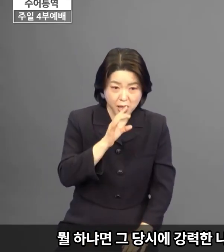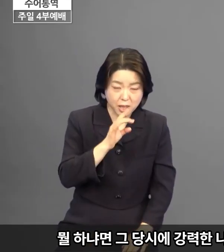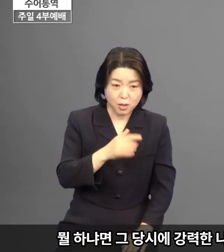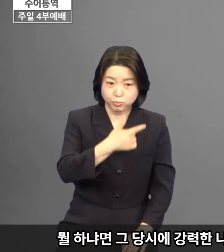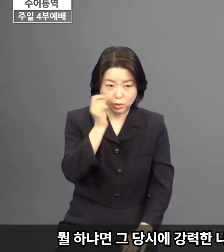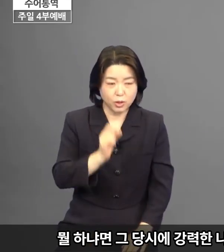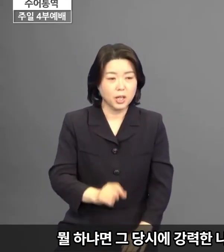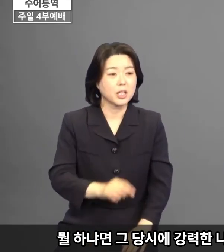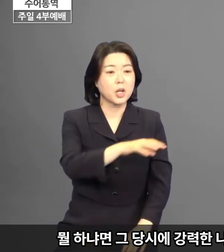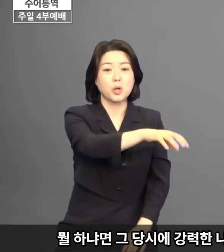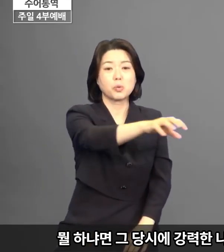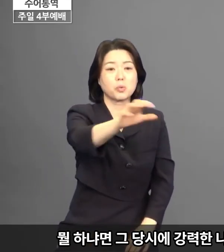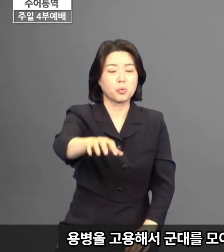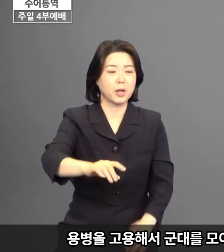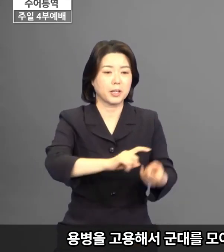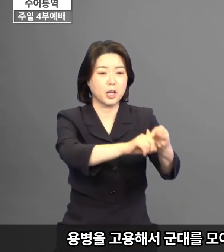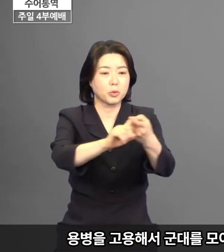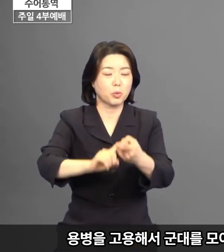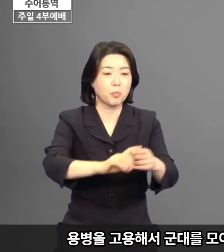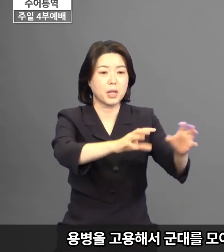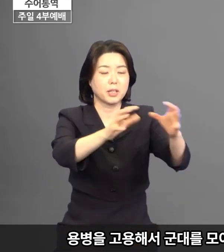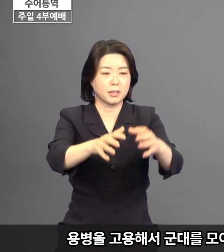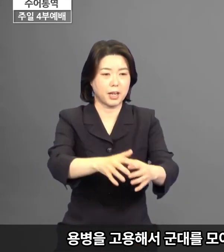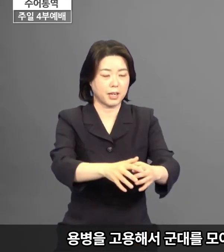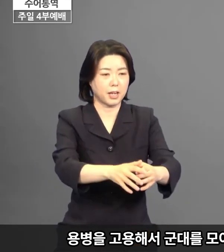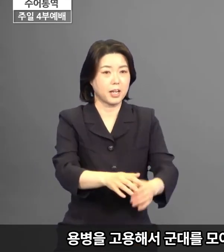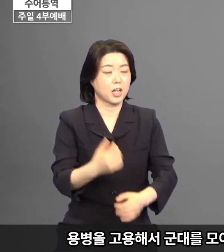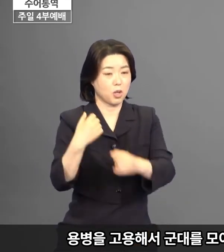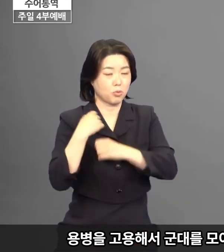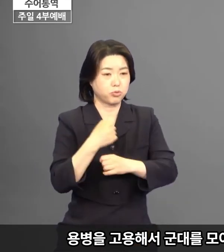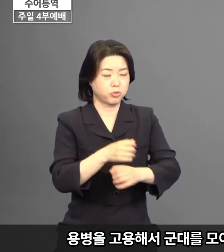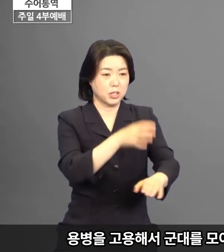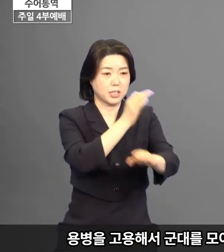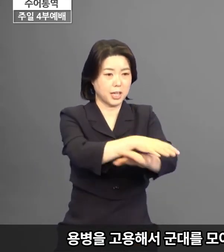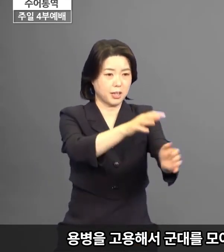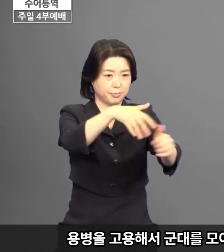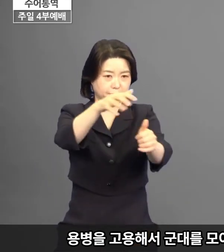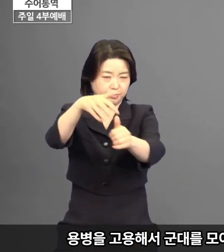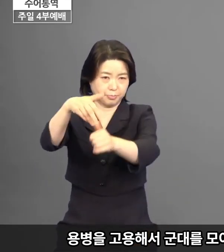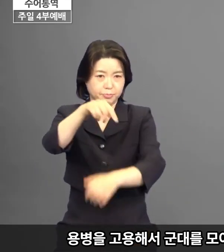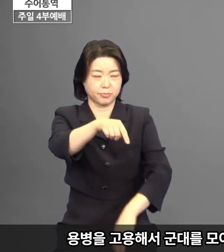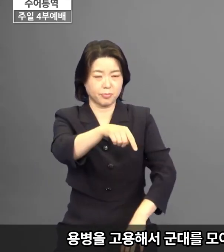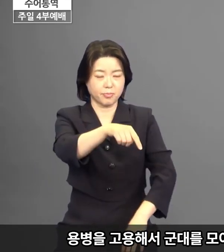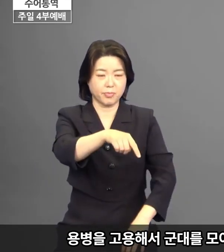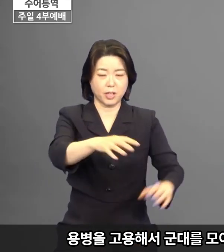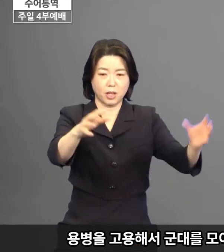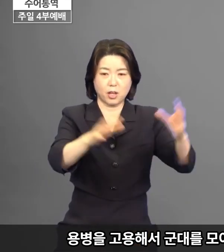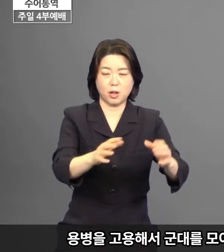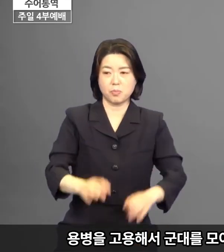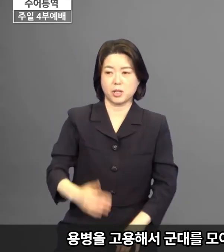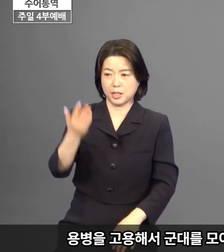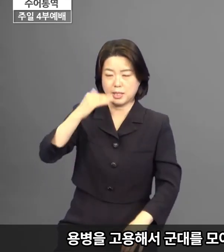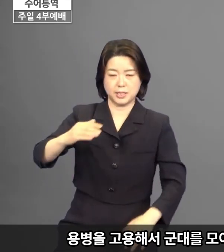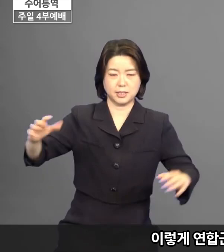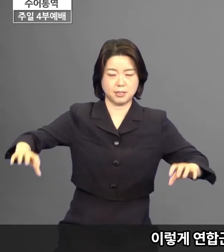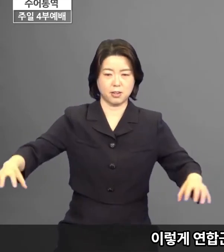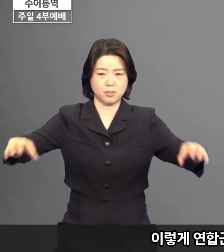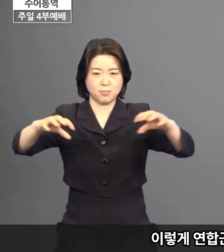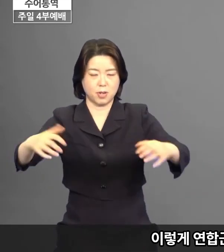시리아의 동맹을 요청해서 용병을 고용해서 군대를 모아서 이스라엘에게 대적하게